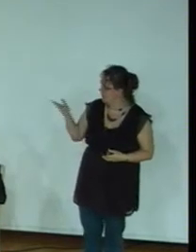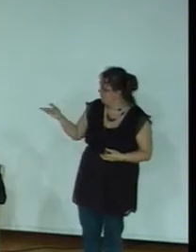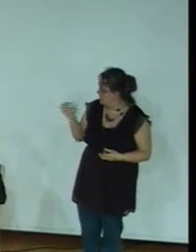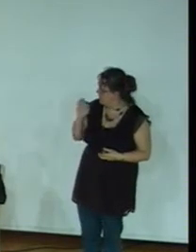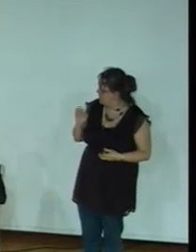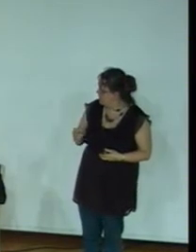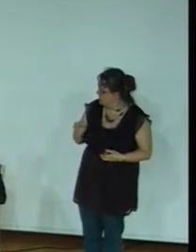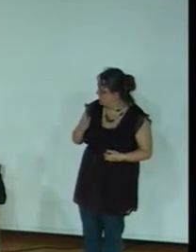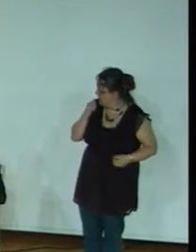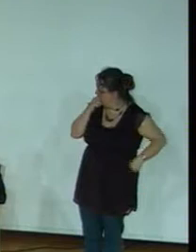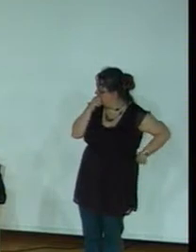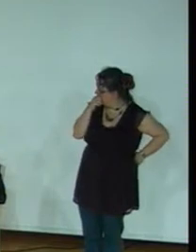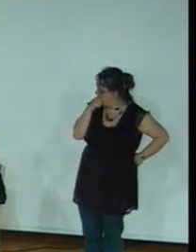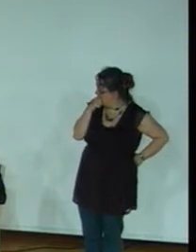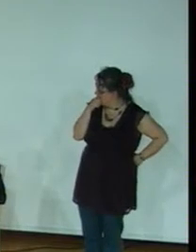exemple,